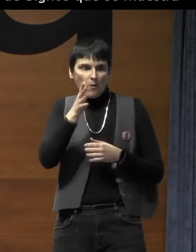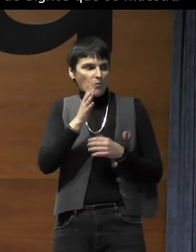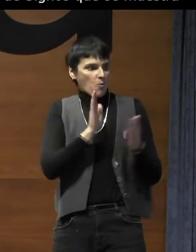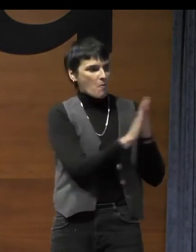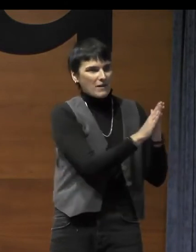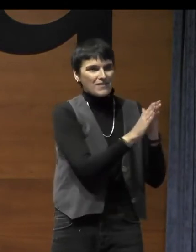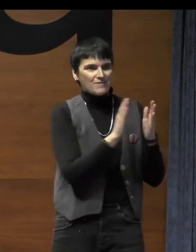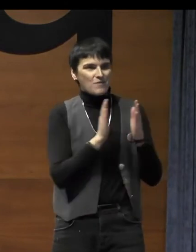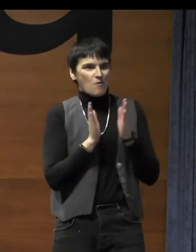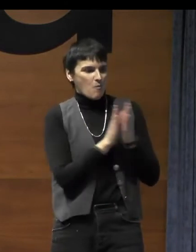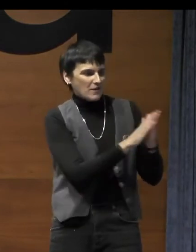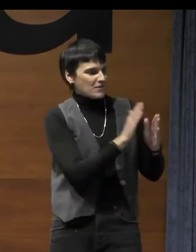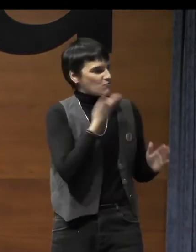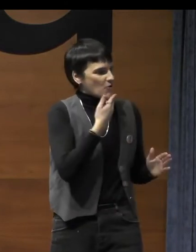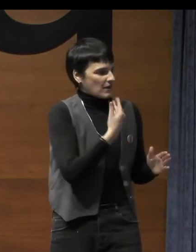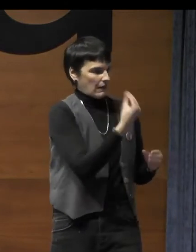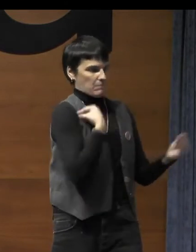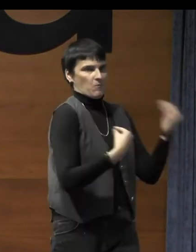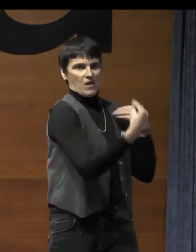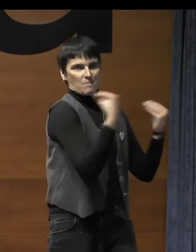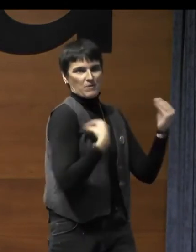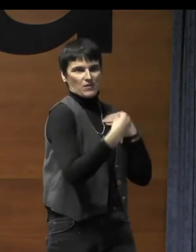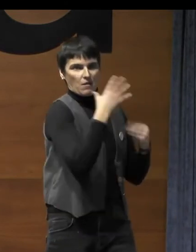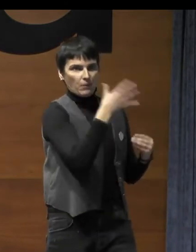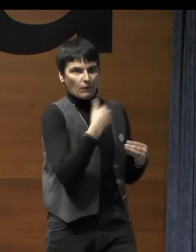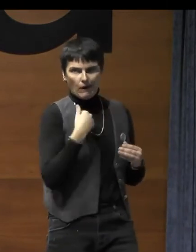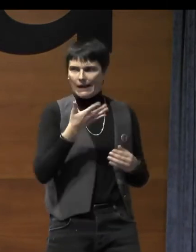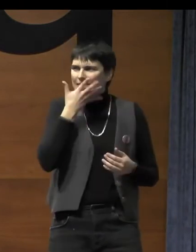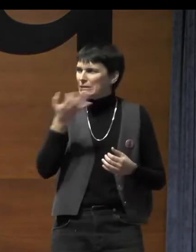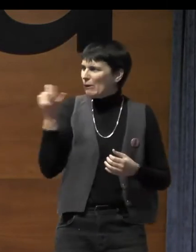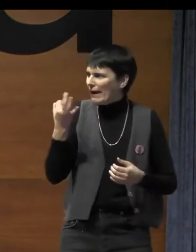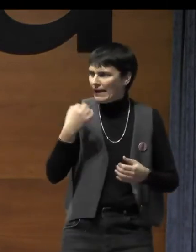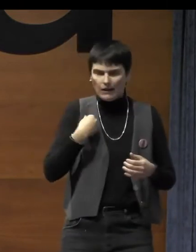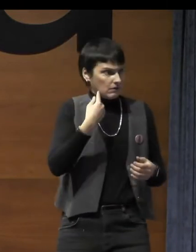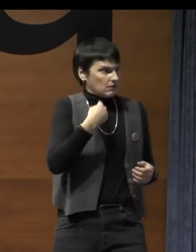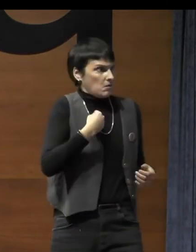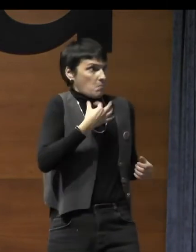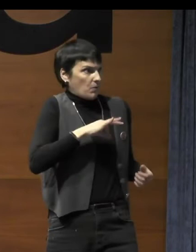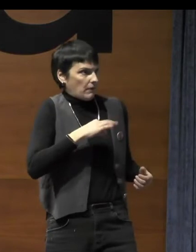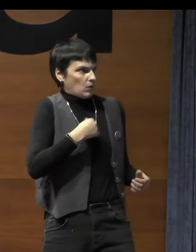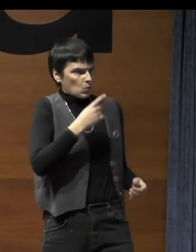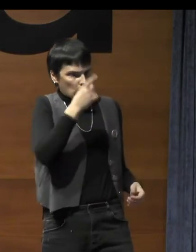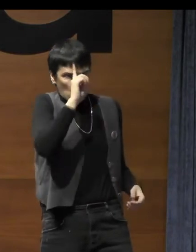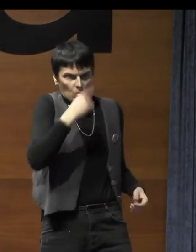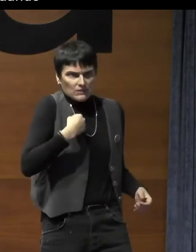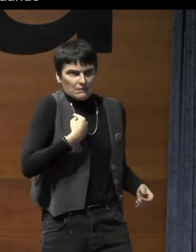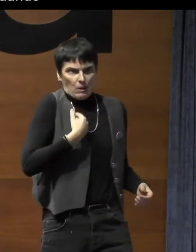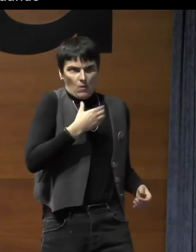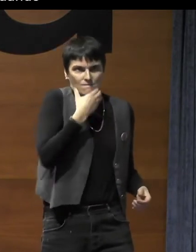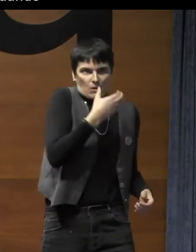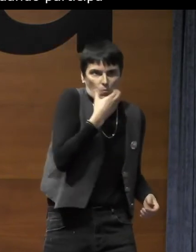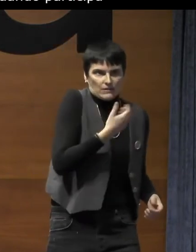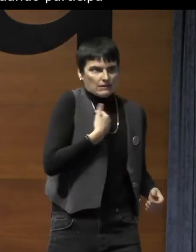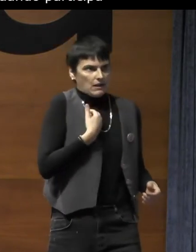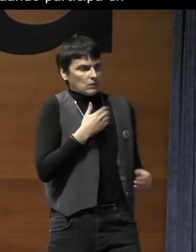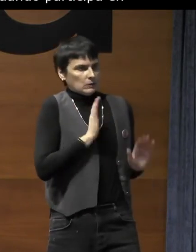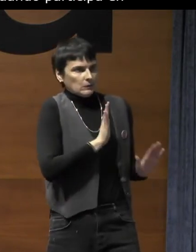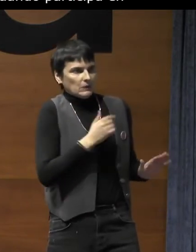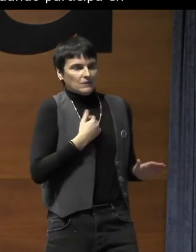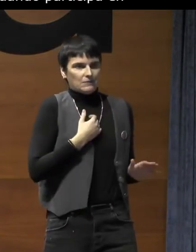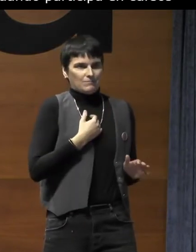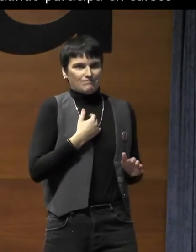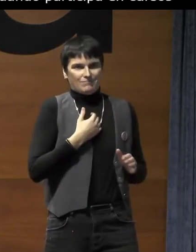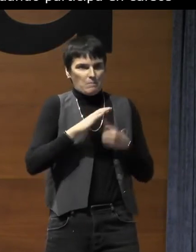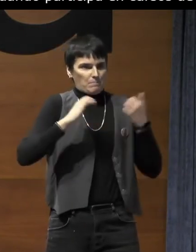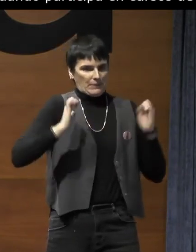Es habitual que las personas codas, cuando participan en los cursos de lengua de signos, se sientan presionados por el resto